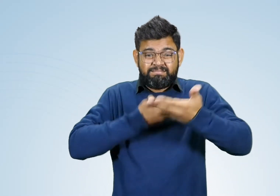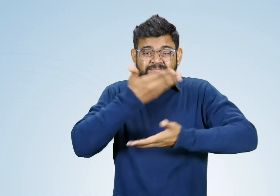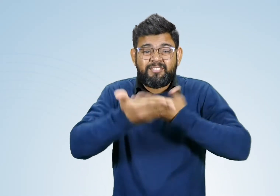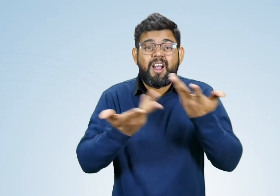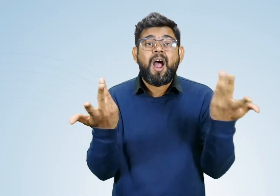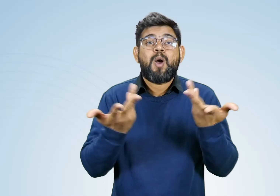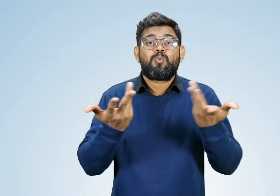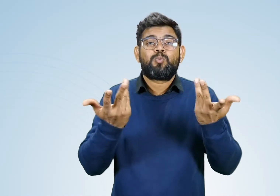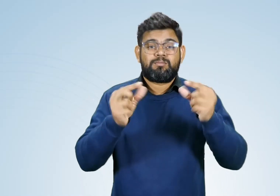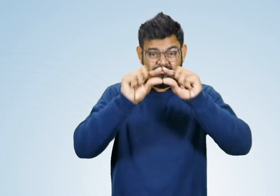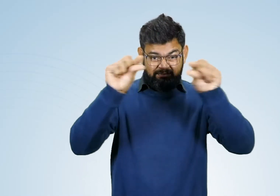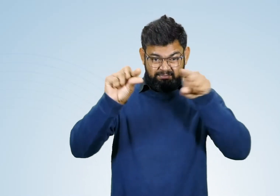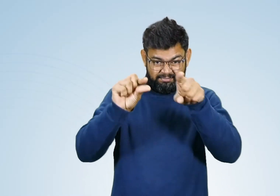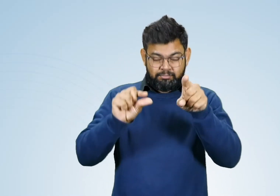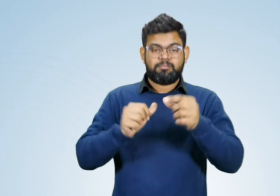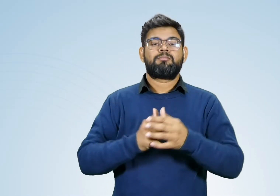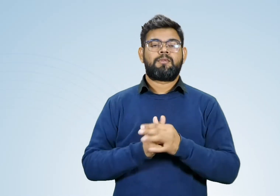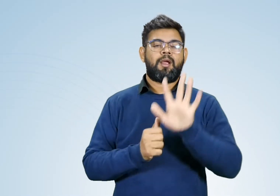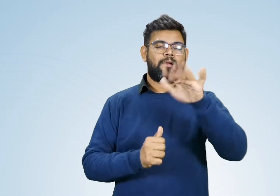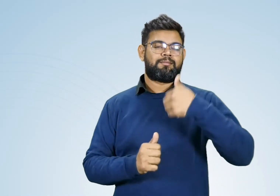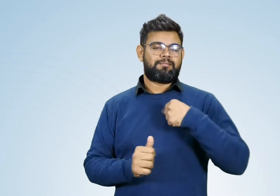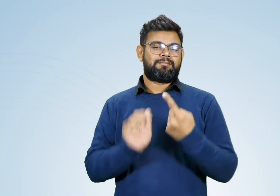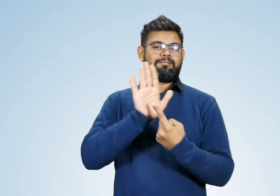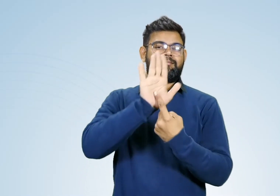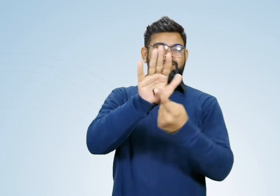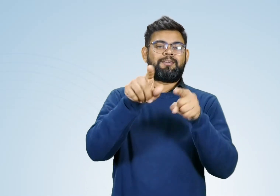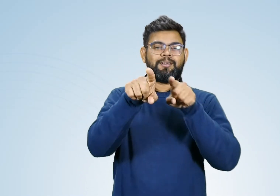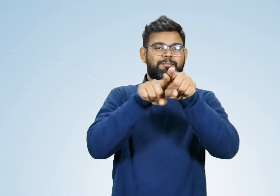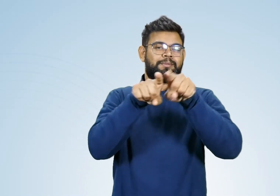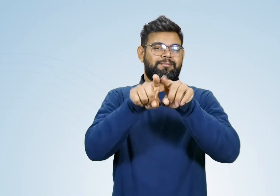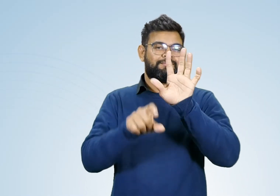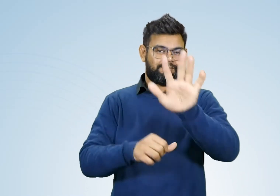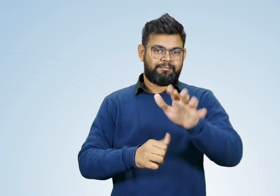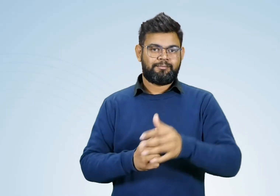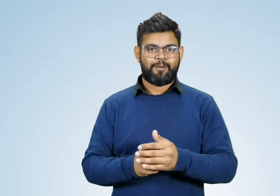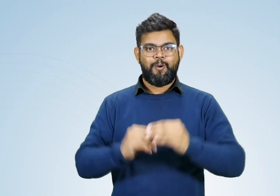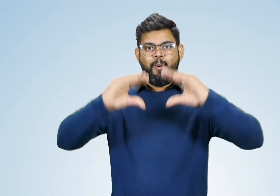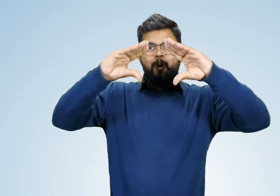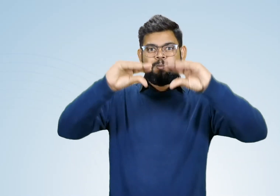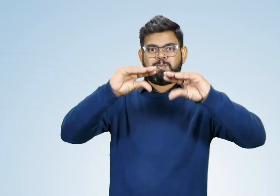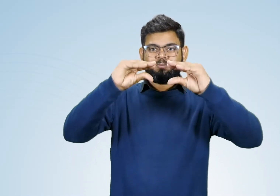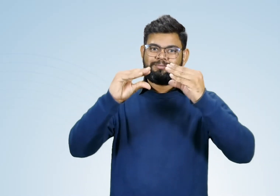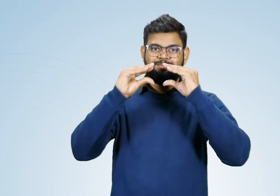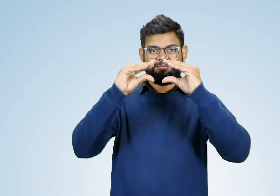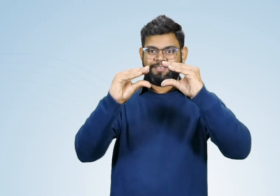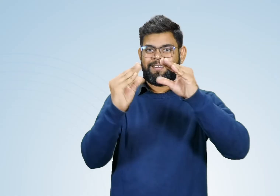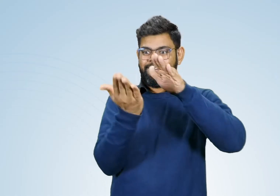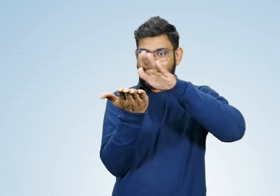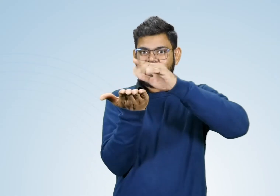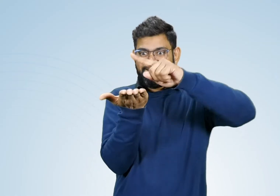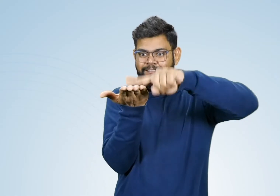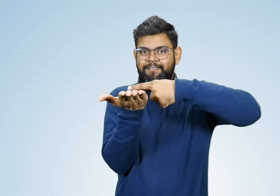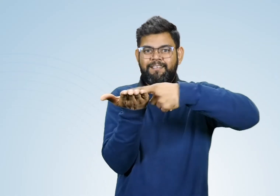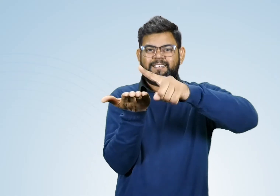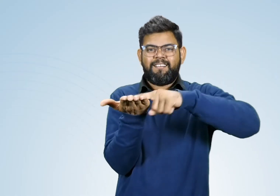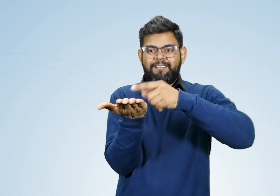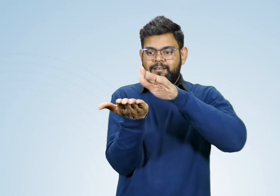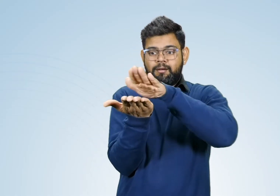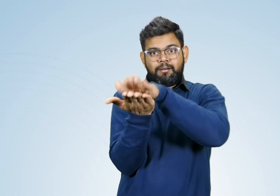सिखाए। उसको सेंटेंस बनाना कैसे सिखा सकते हैं? उदाहरण, जैसे कि एक ब्रेड होता है, उसके ऊपर मक्खन लगाकर दूसरा ब्रेड